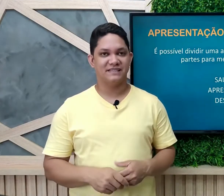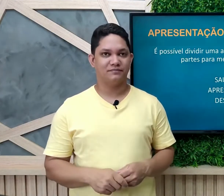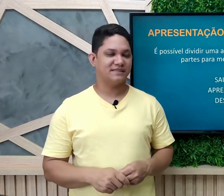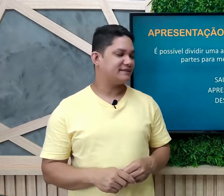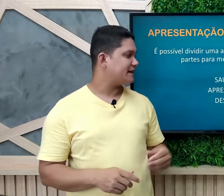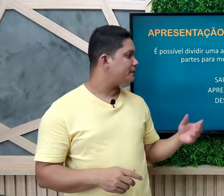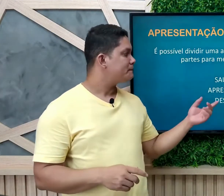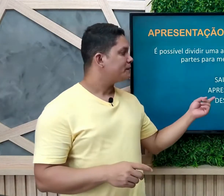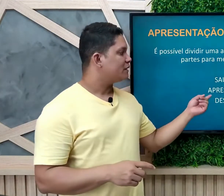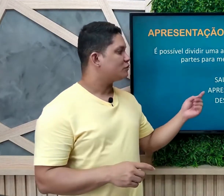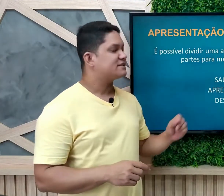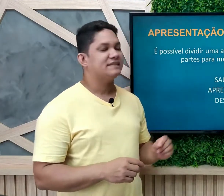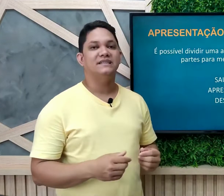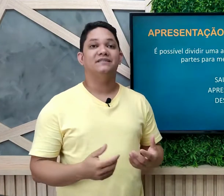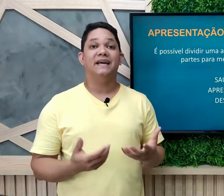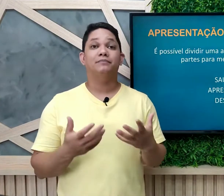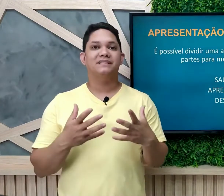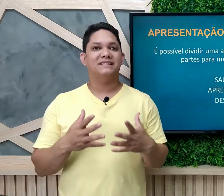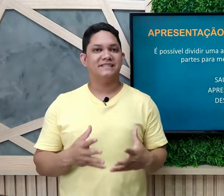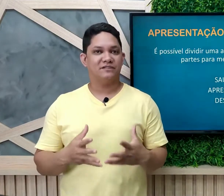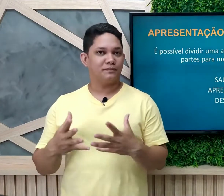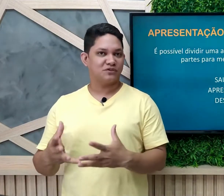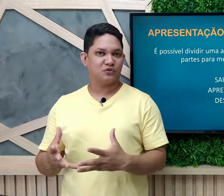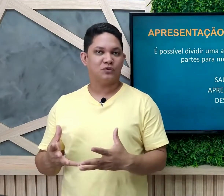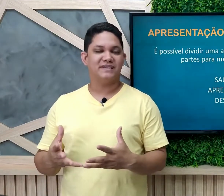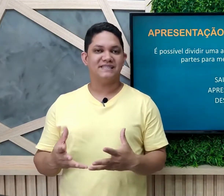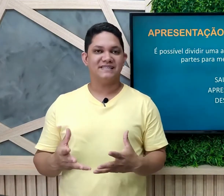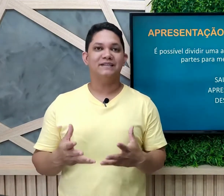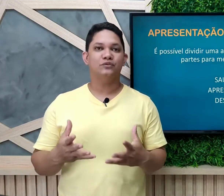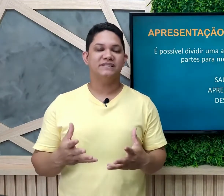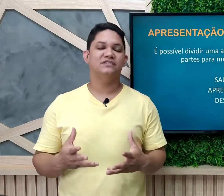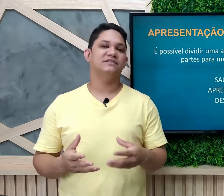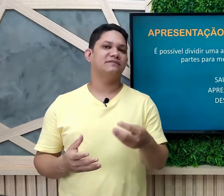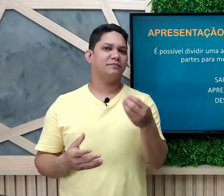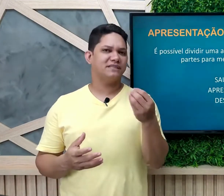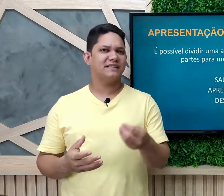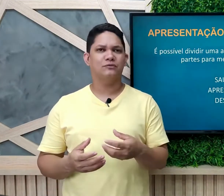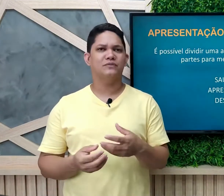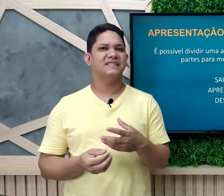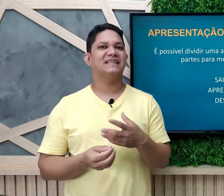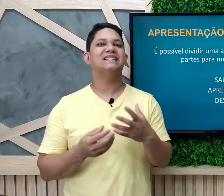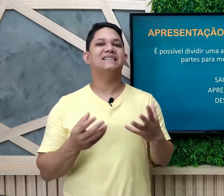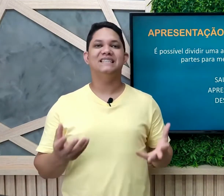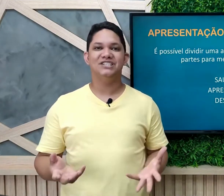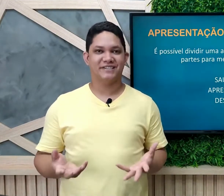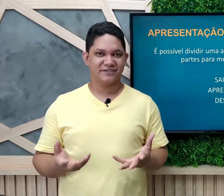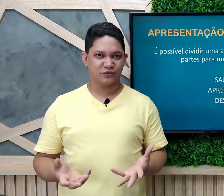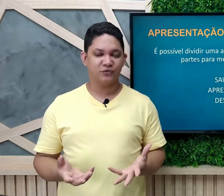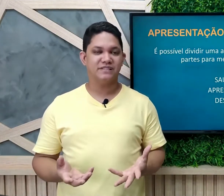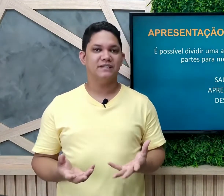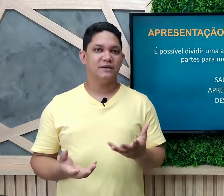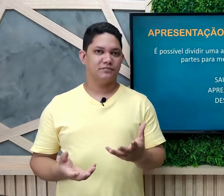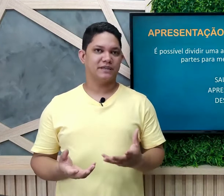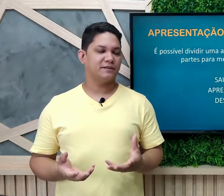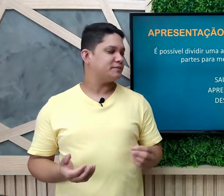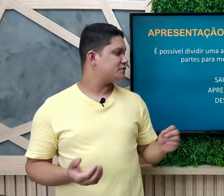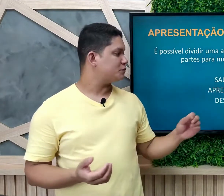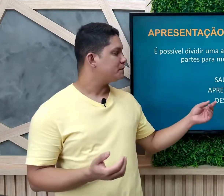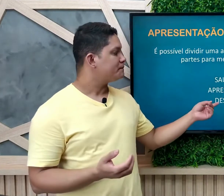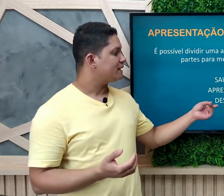se apresentar. Logo em seguida tem a apresentação pessoal em si, ou seja, você vai apresentar algumas características suas para aquela pessoa. E